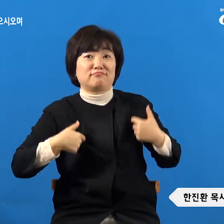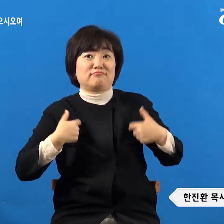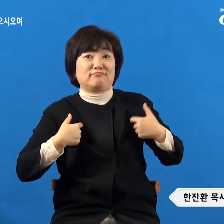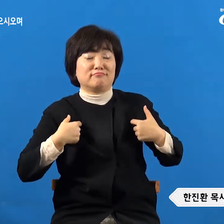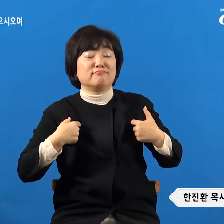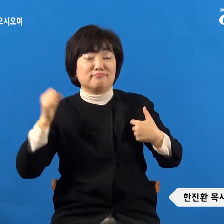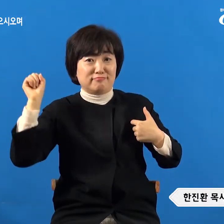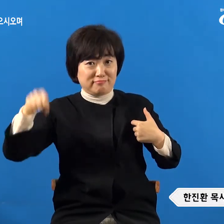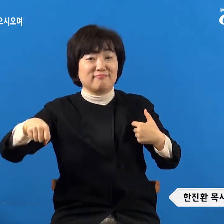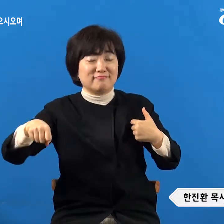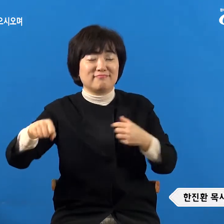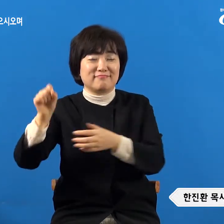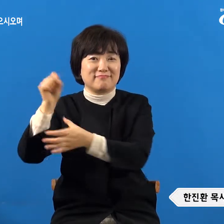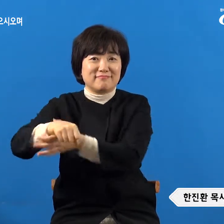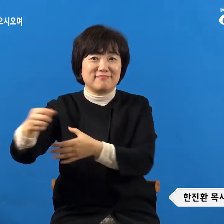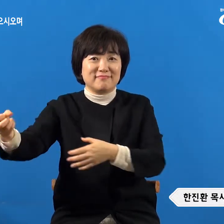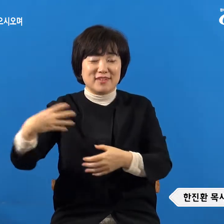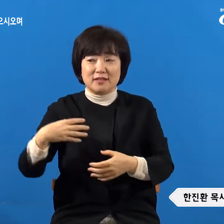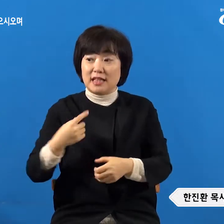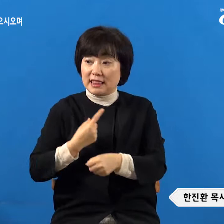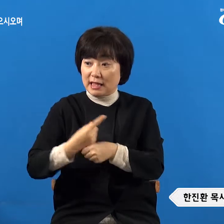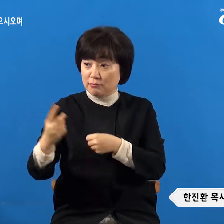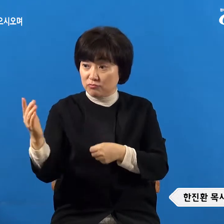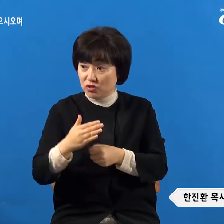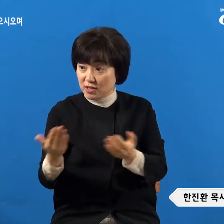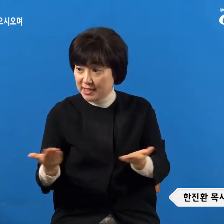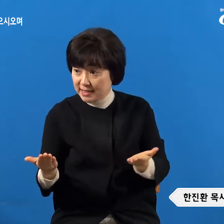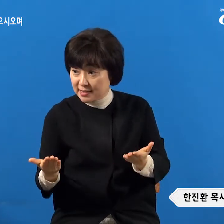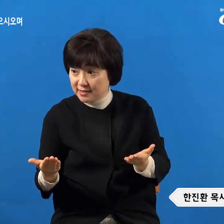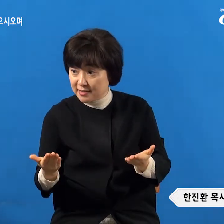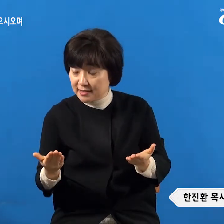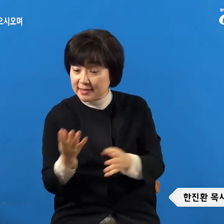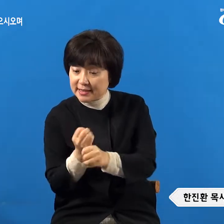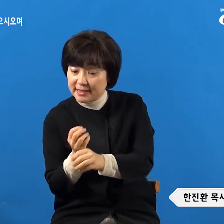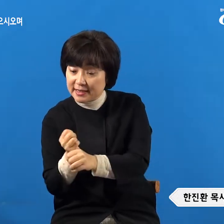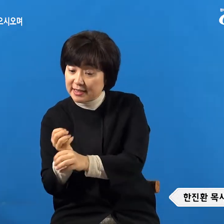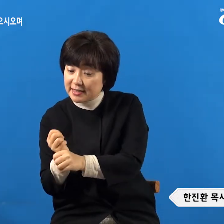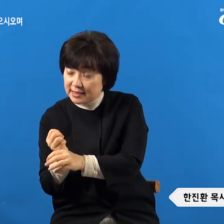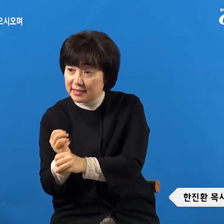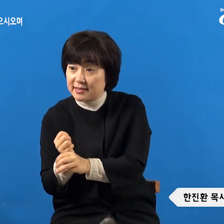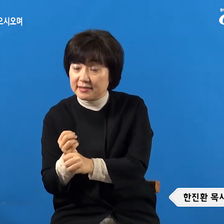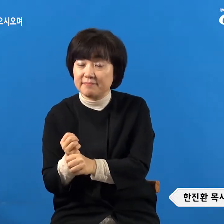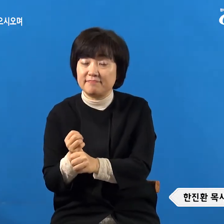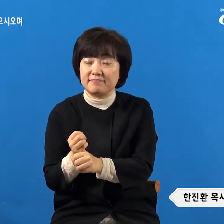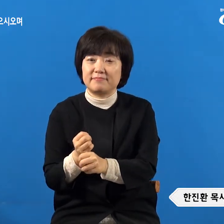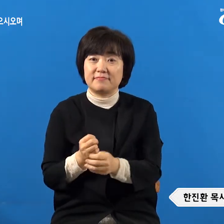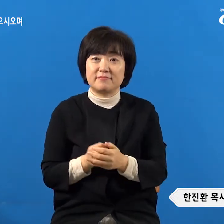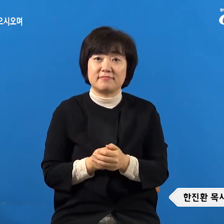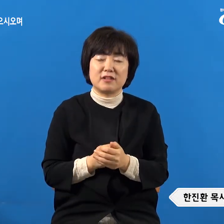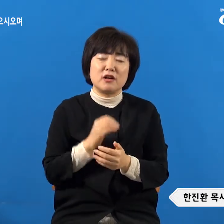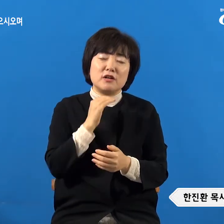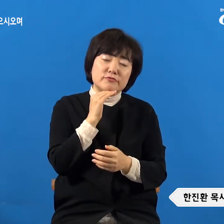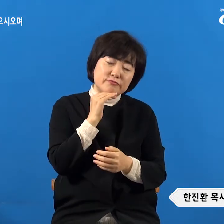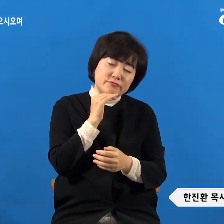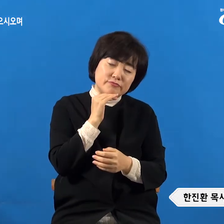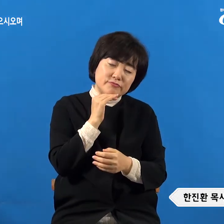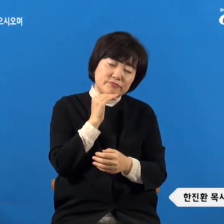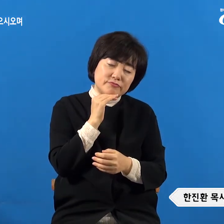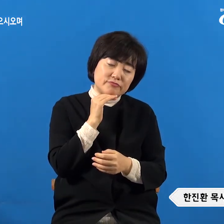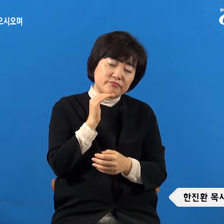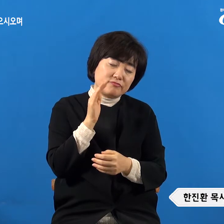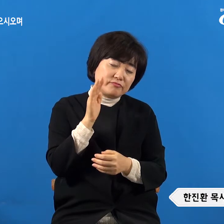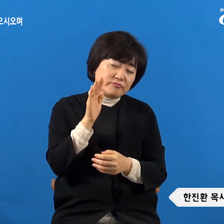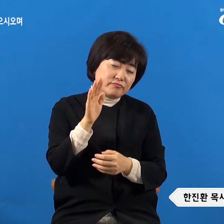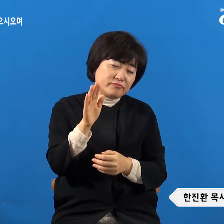했습니다. 그러면 이제 내년부터 일을 하십시다 일정을 잡았습니다. 그런데 그러고 나서 얼마 있다가